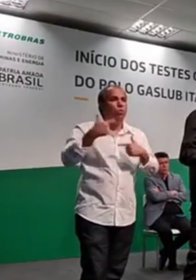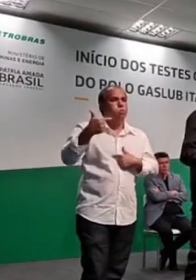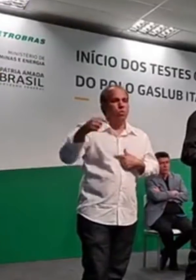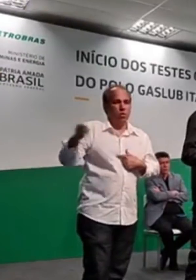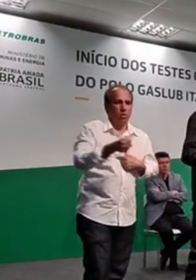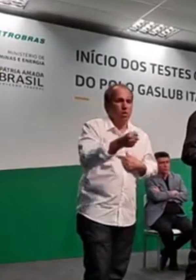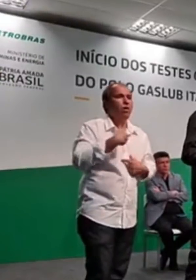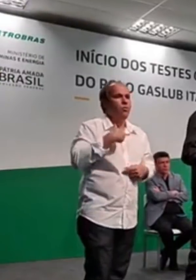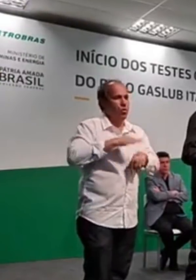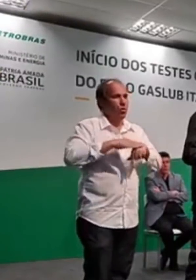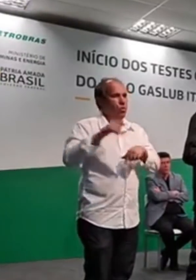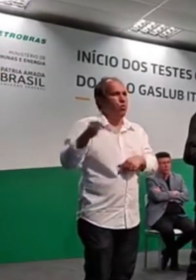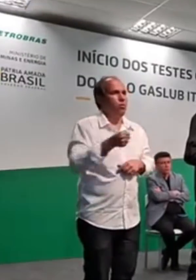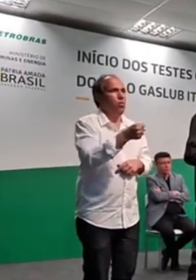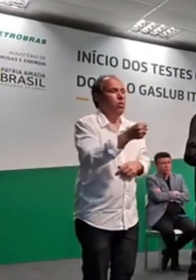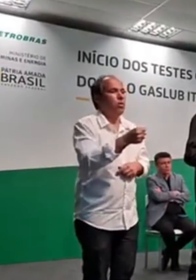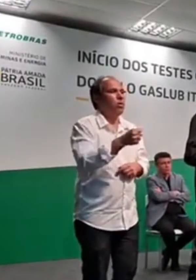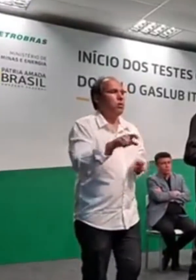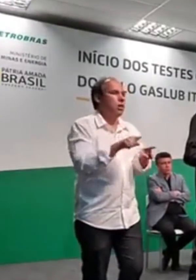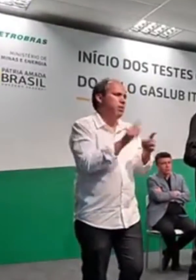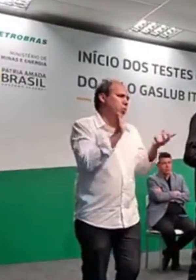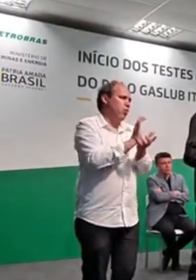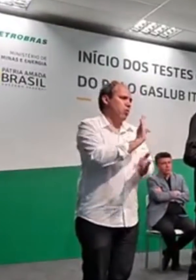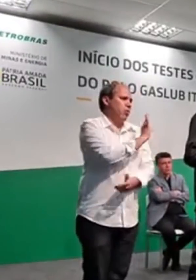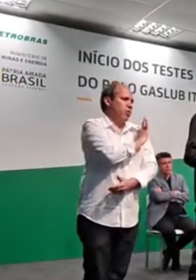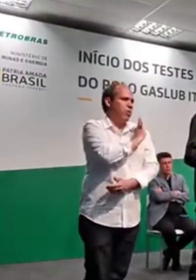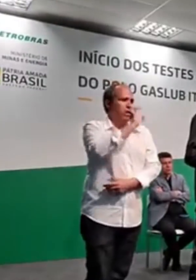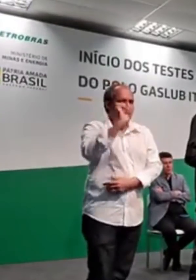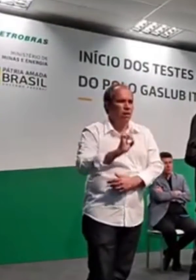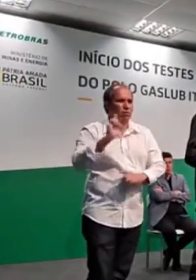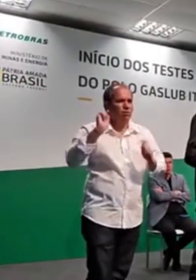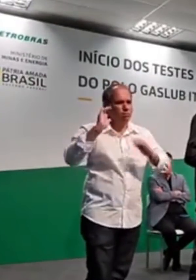Também aqui, diretores técnicos, competentes,